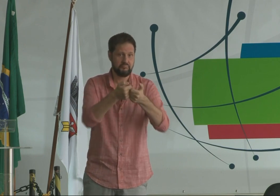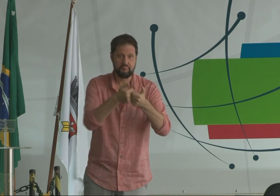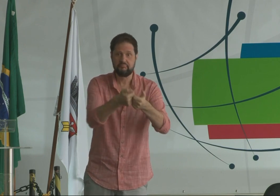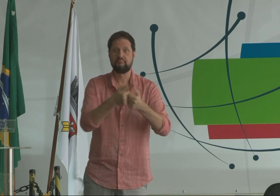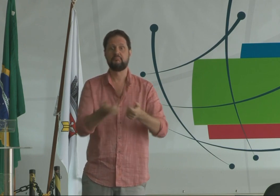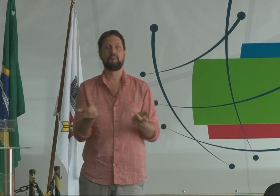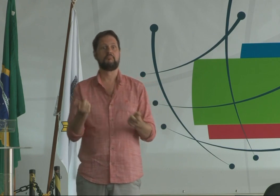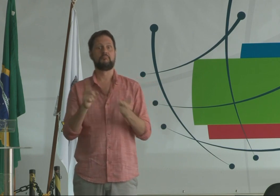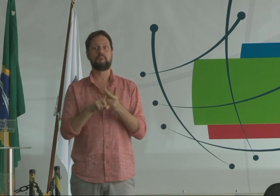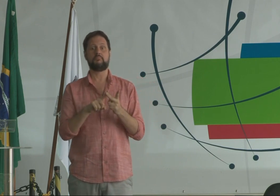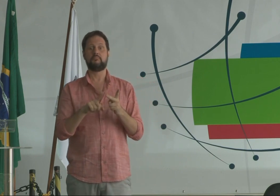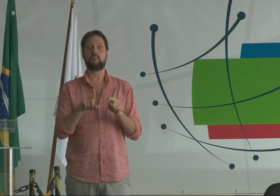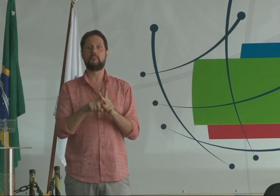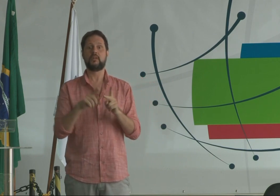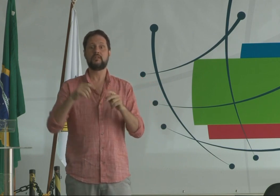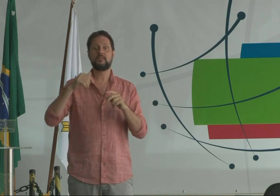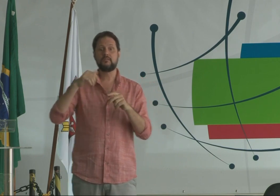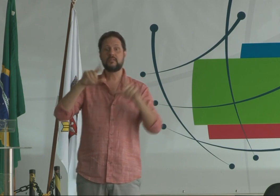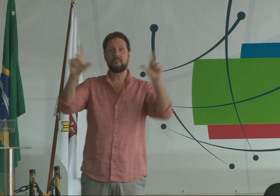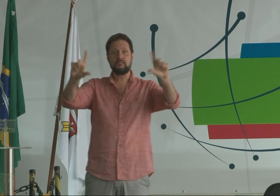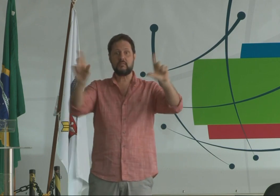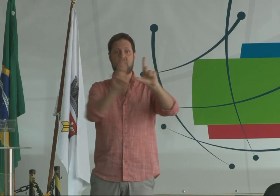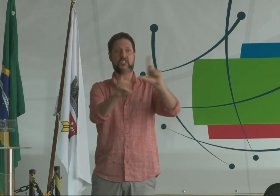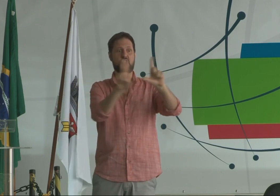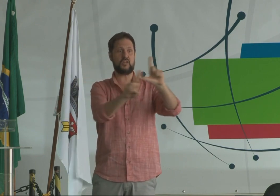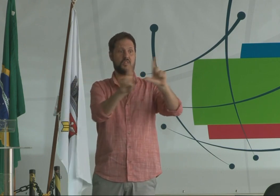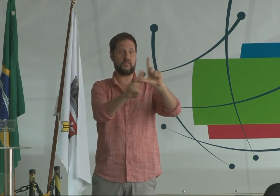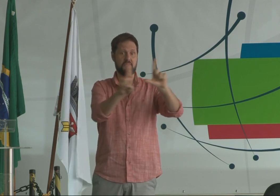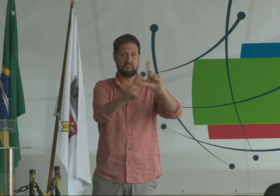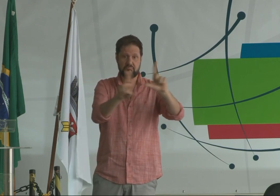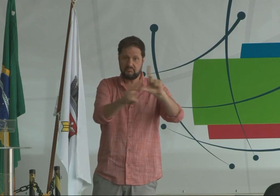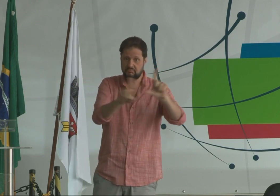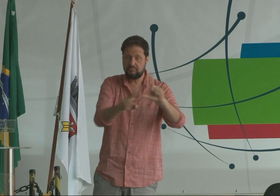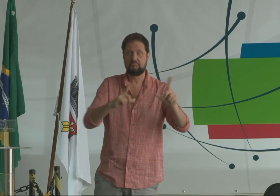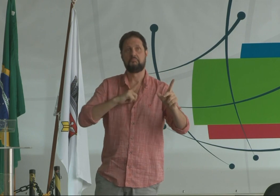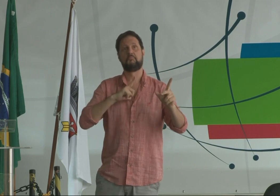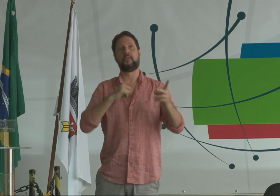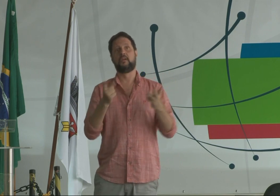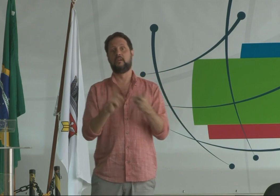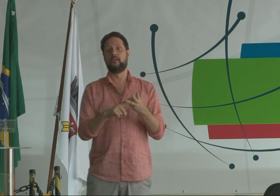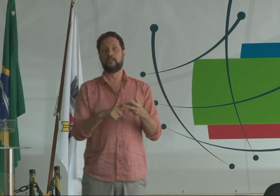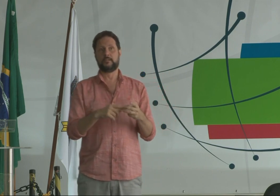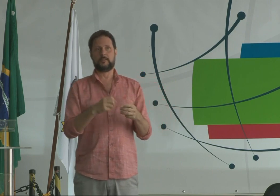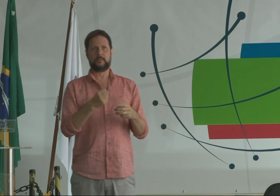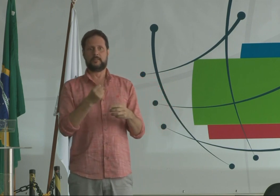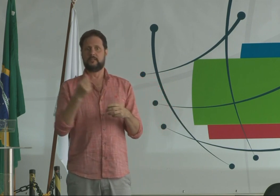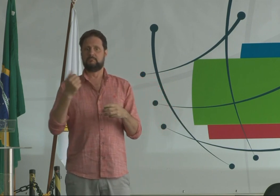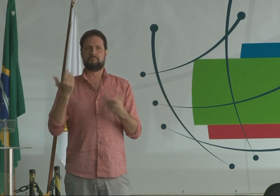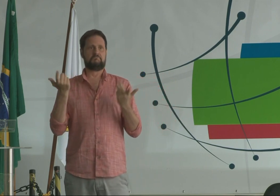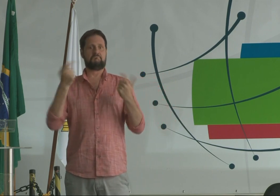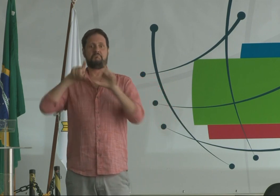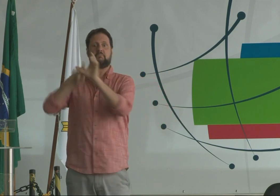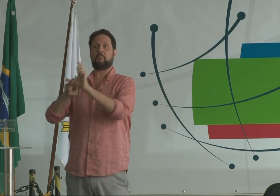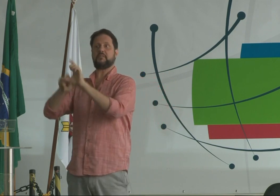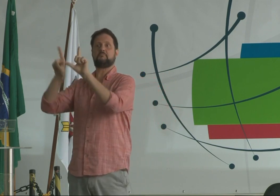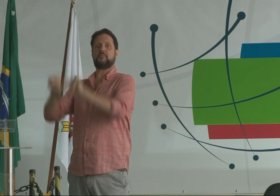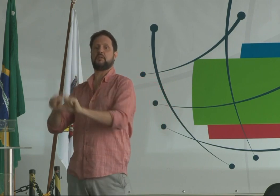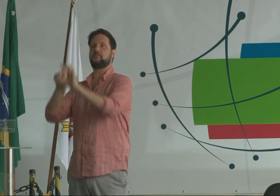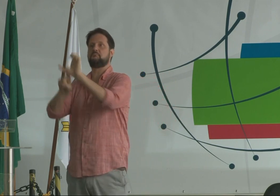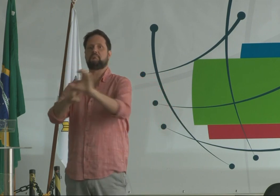telefone, WhatsApp, por exemplo. A gente tem recursos de necessidade com a legenda, na televisão. E essa